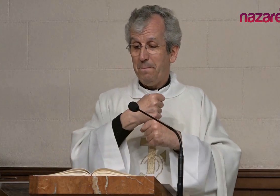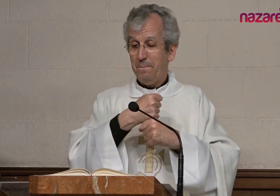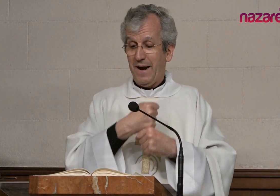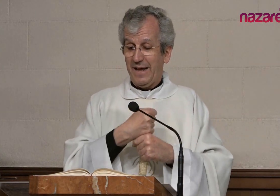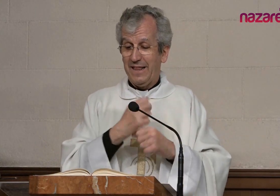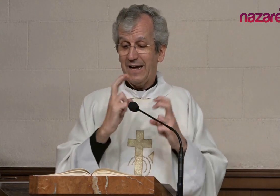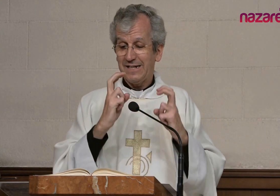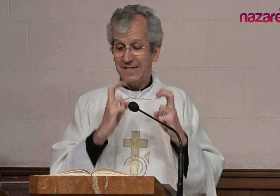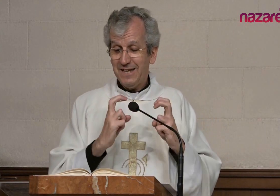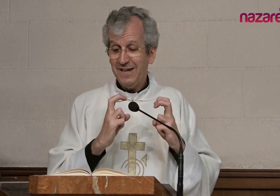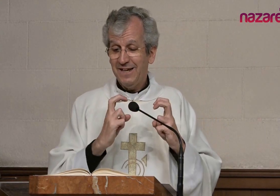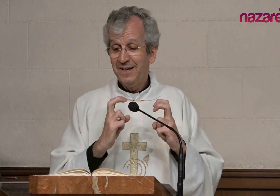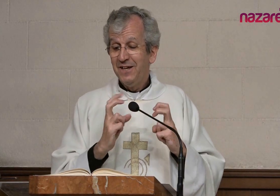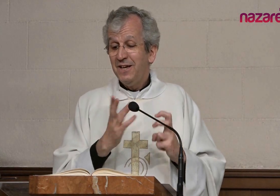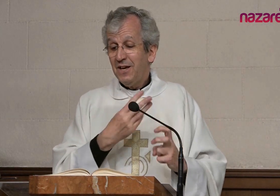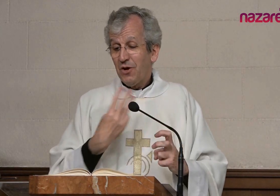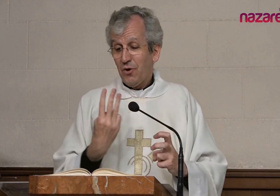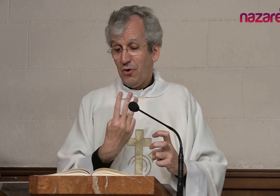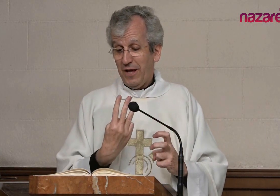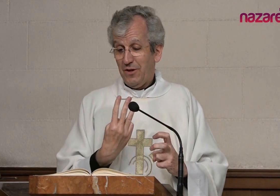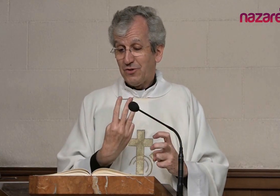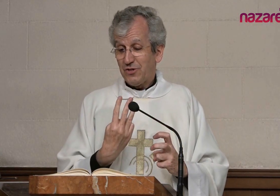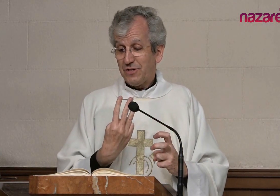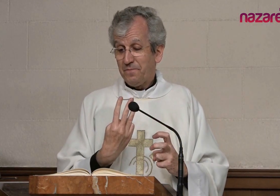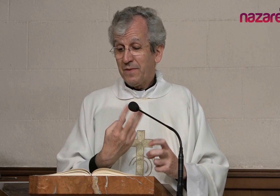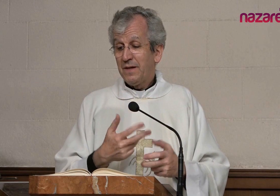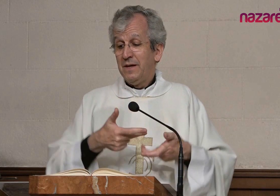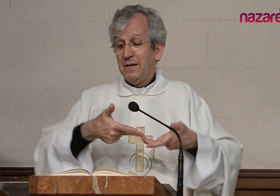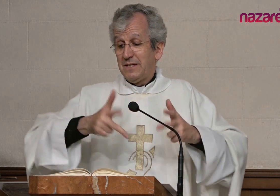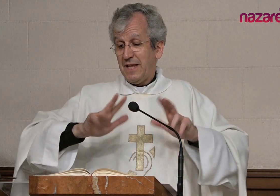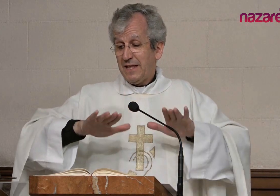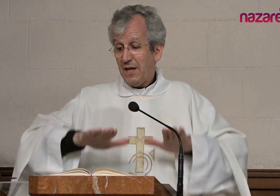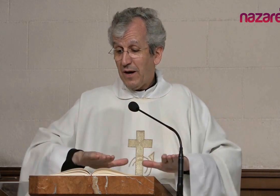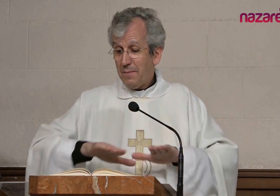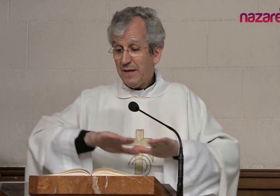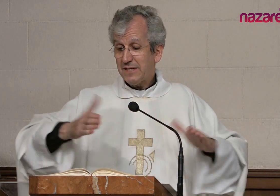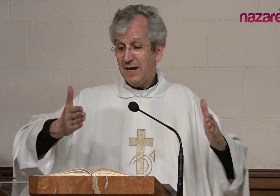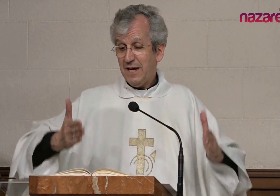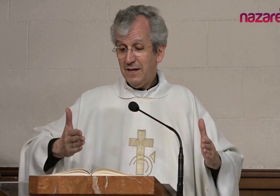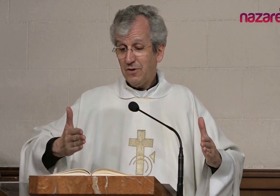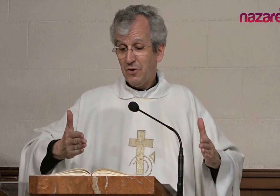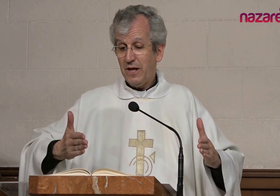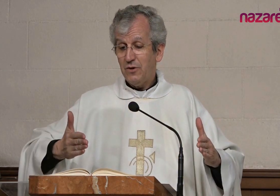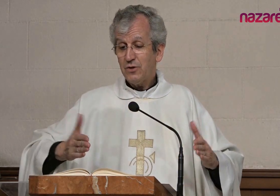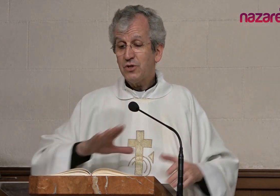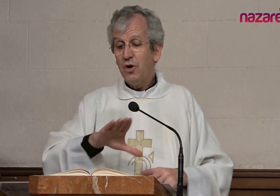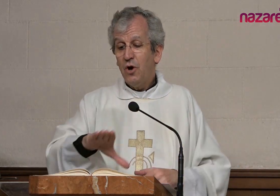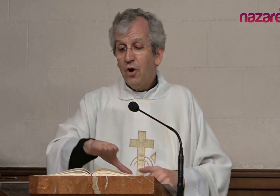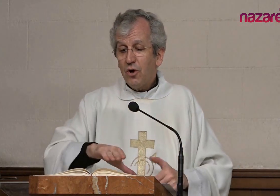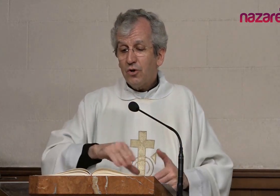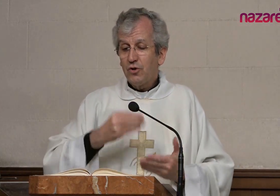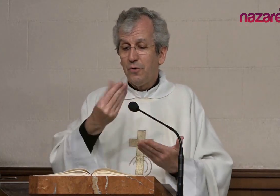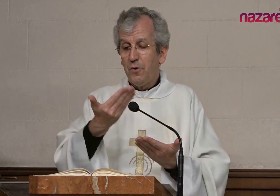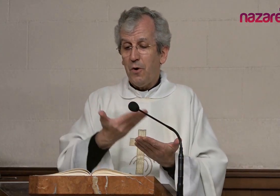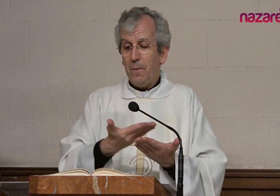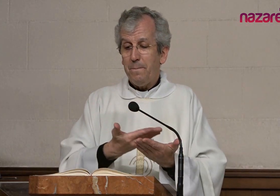Entró para quedarse con ellos. Sentado a la mesa con ellos, tomó